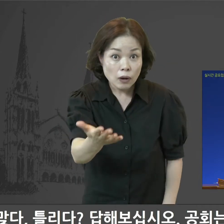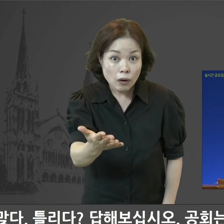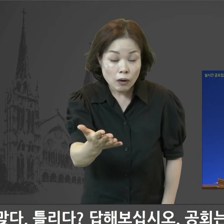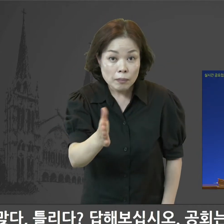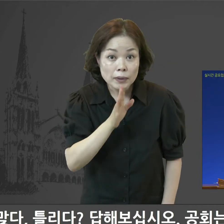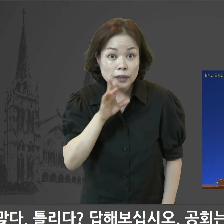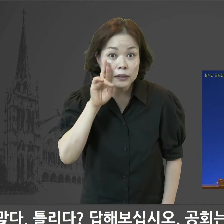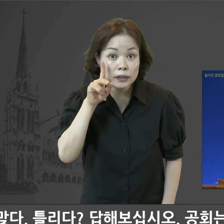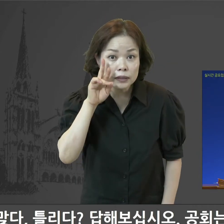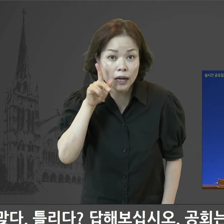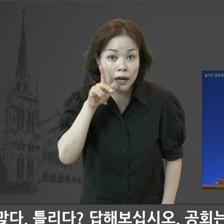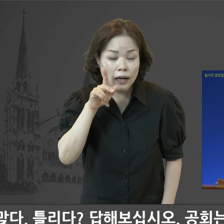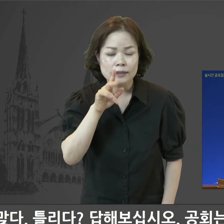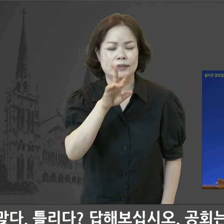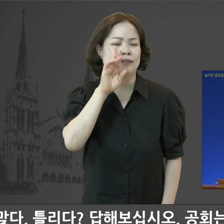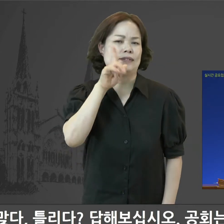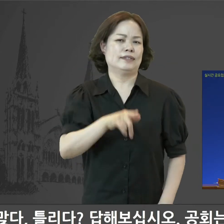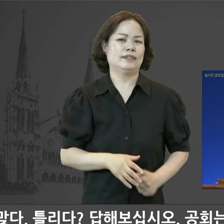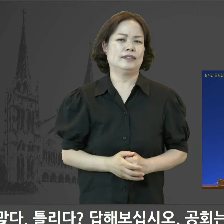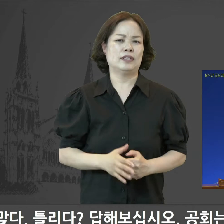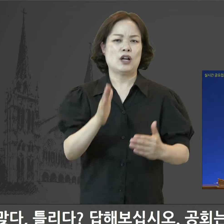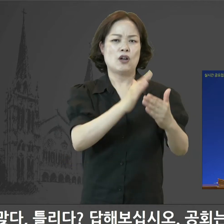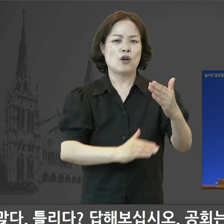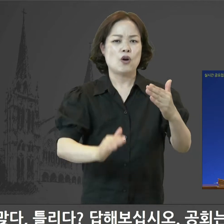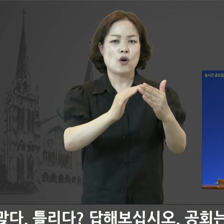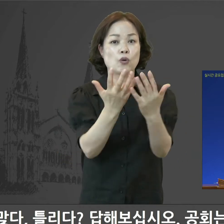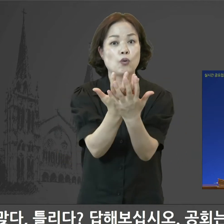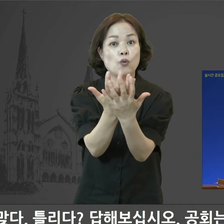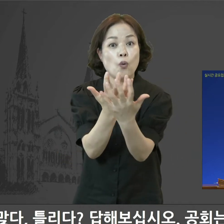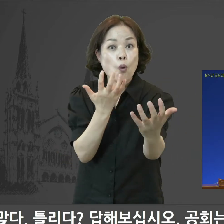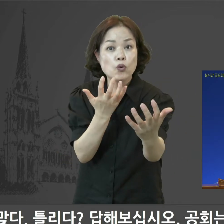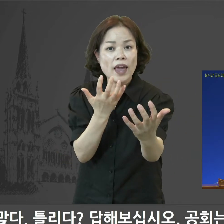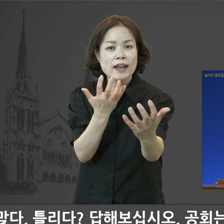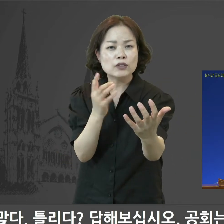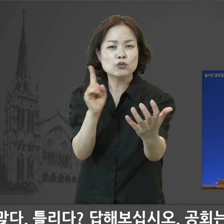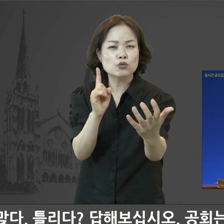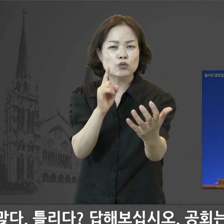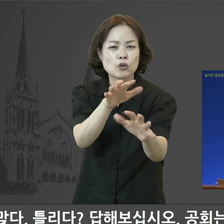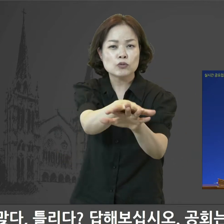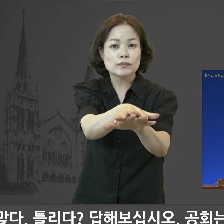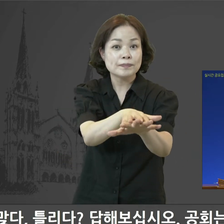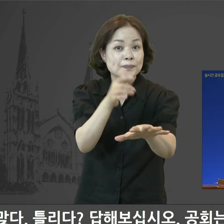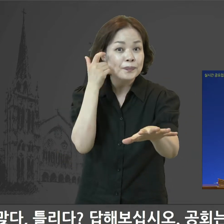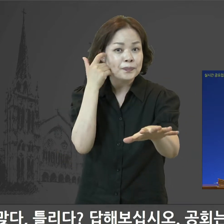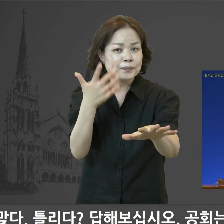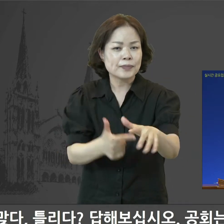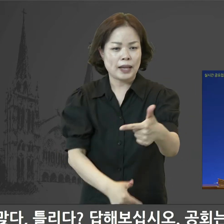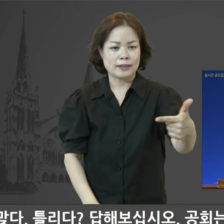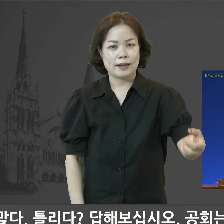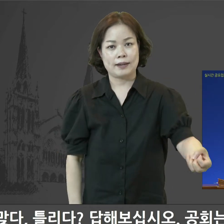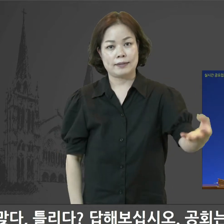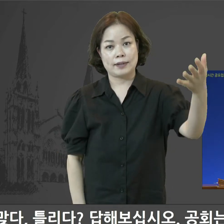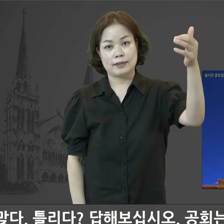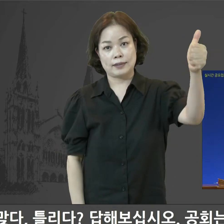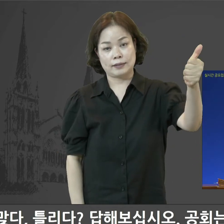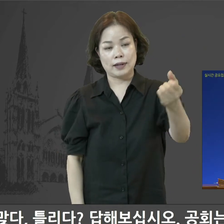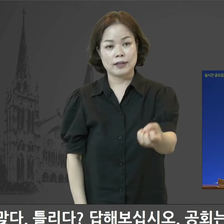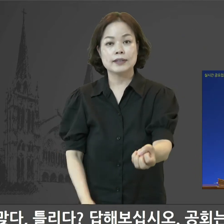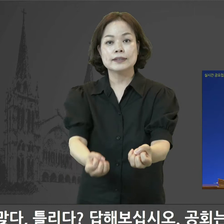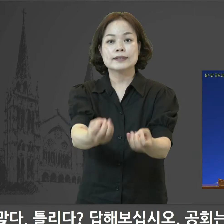틀리다? 틀렸습니다. 공회는 무엇으로 누구로 구성되느냐? 대제사장,